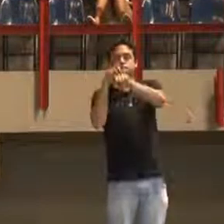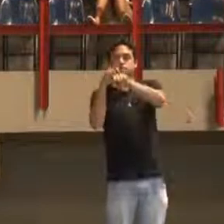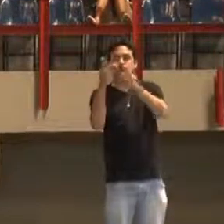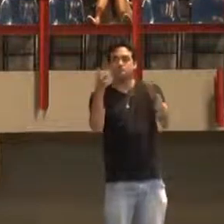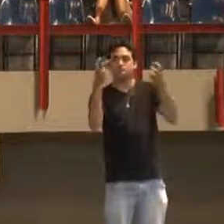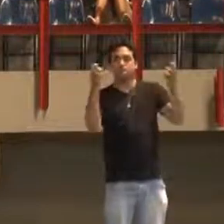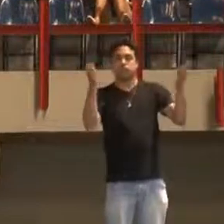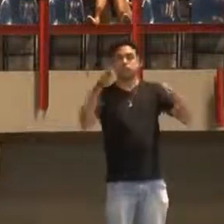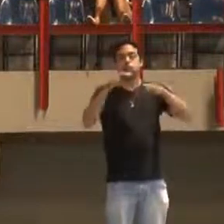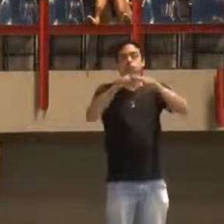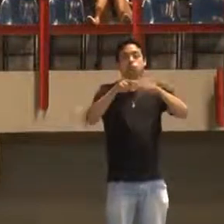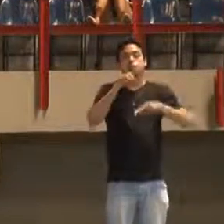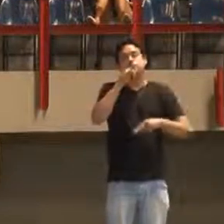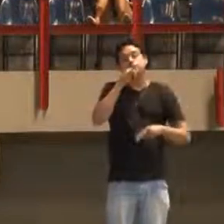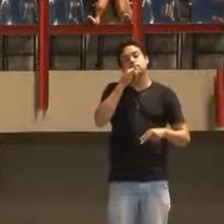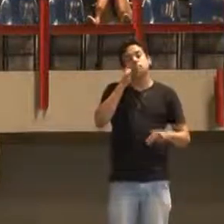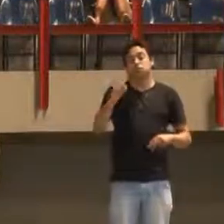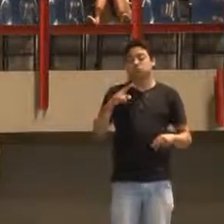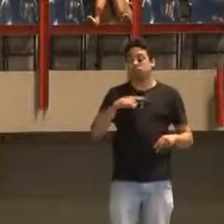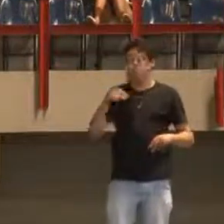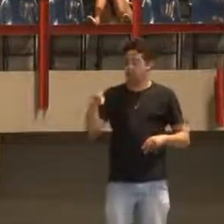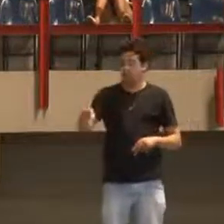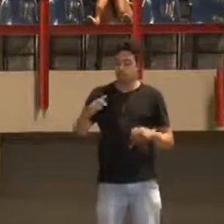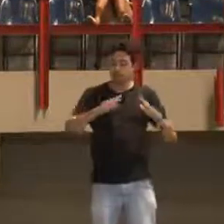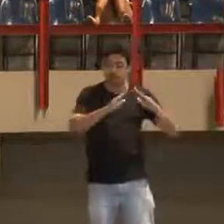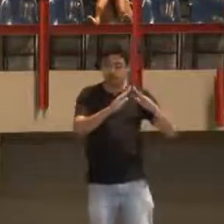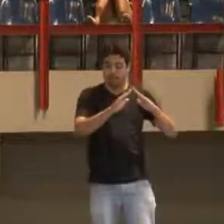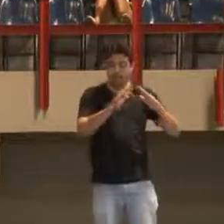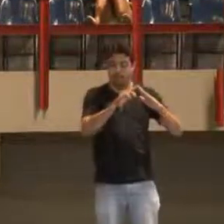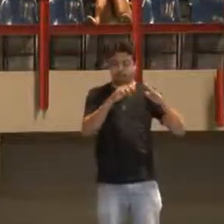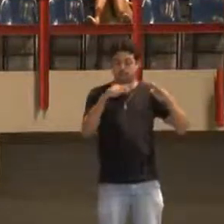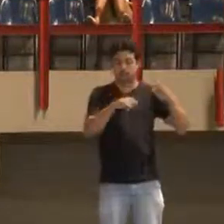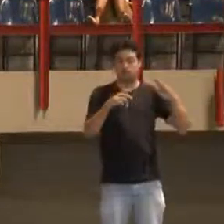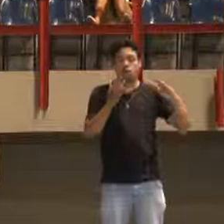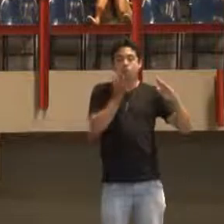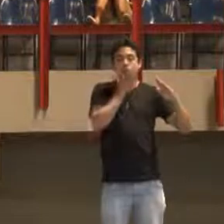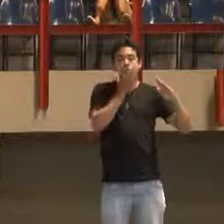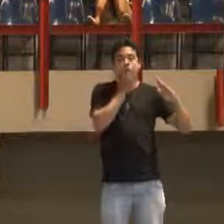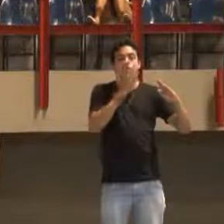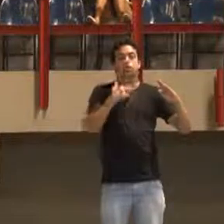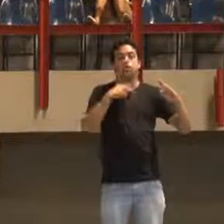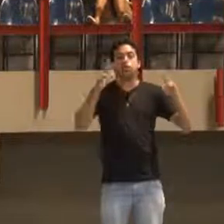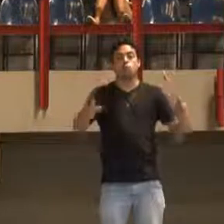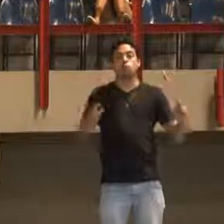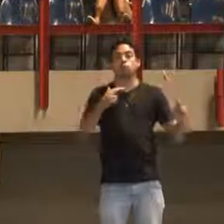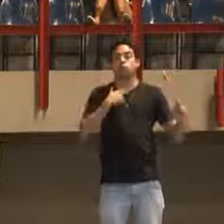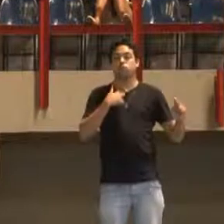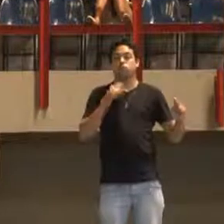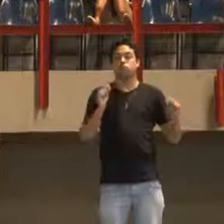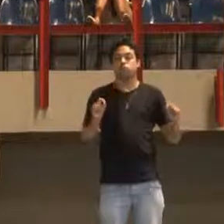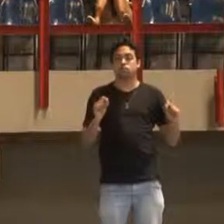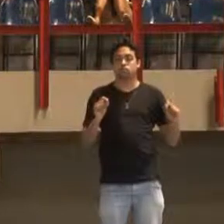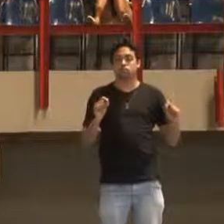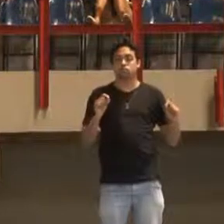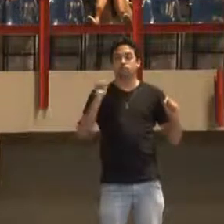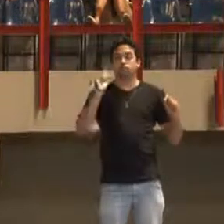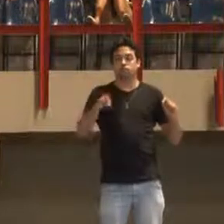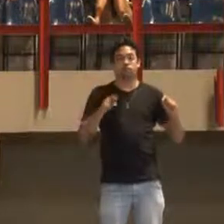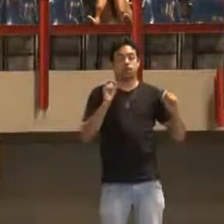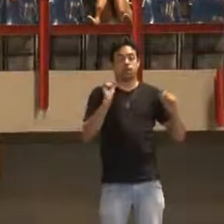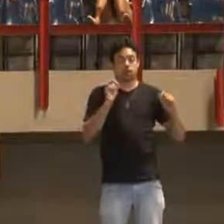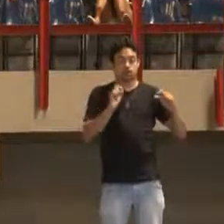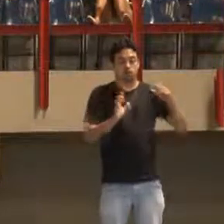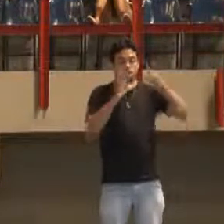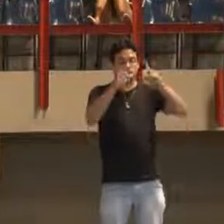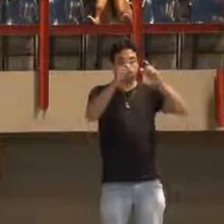importante. A casa, ela não pode ter a mesma cor de quem? Do fundo da garrafa,